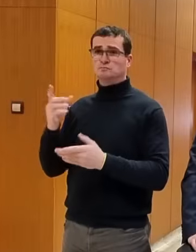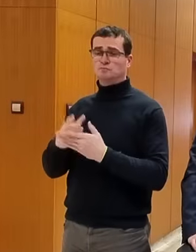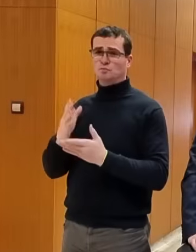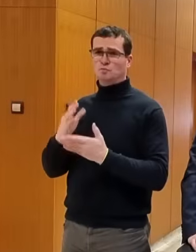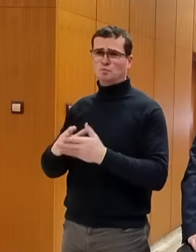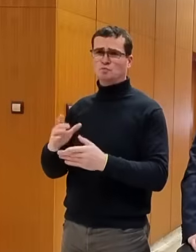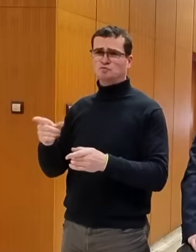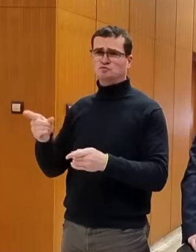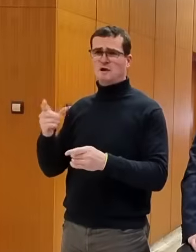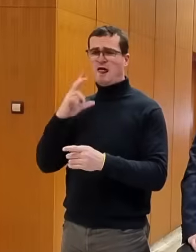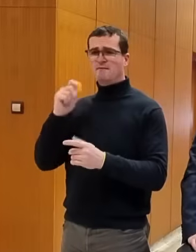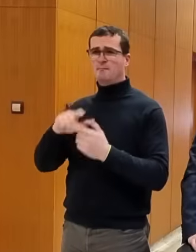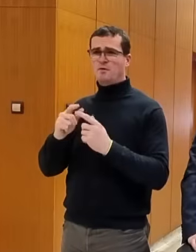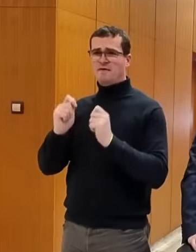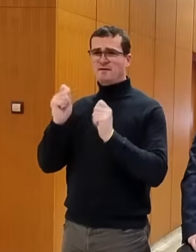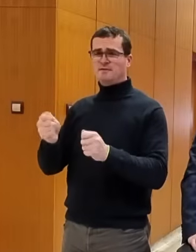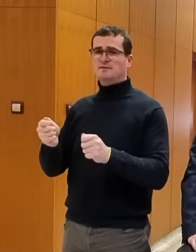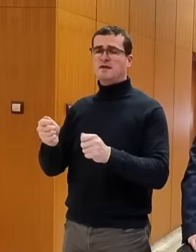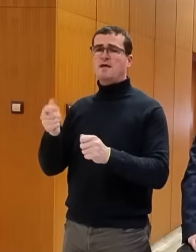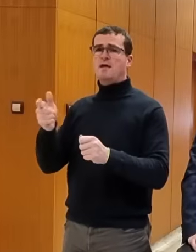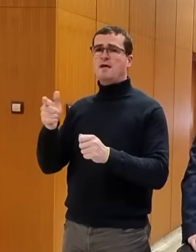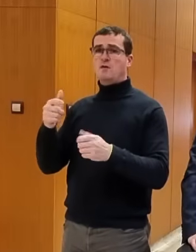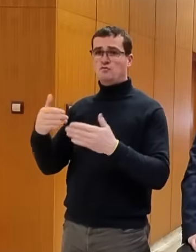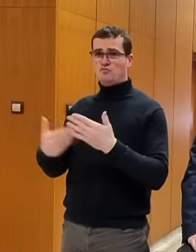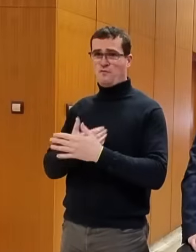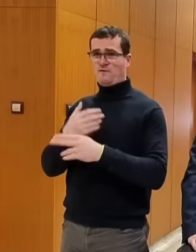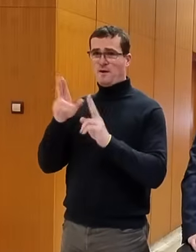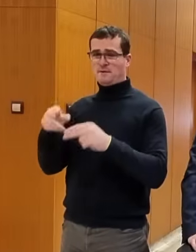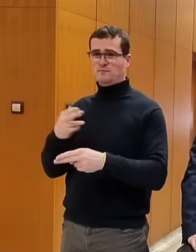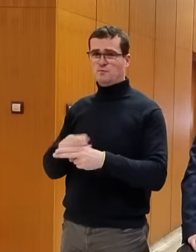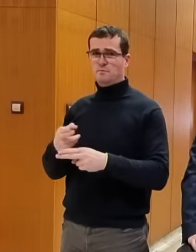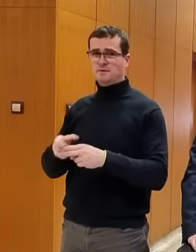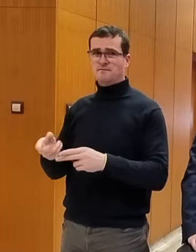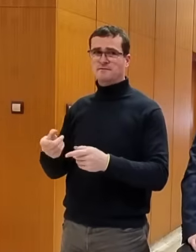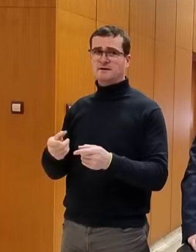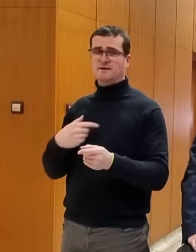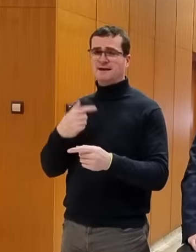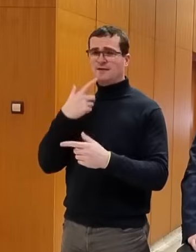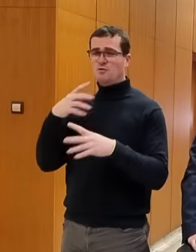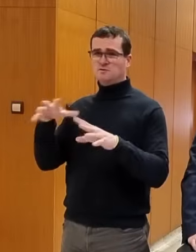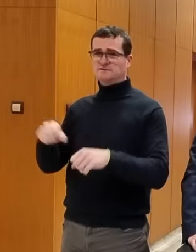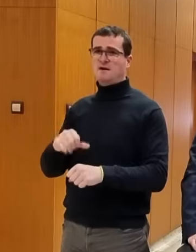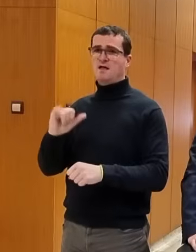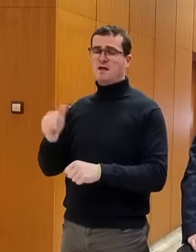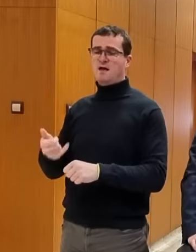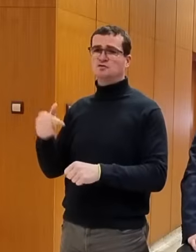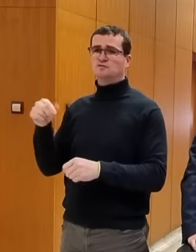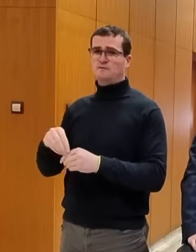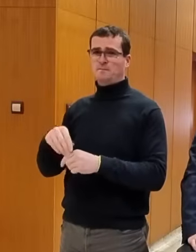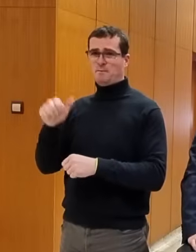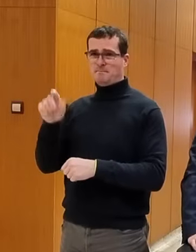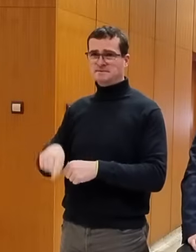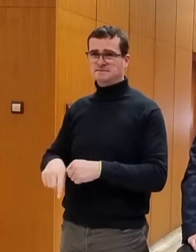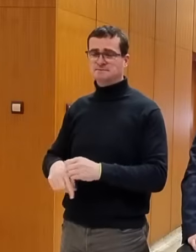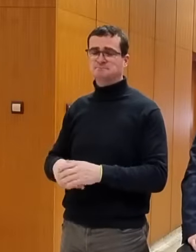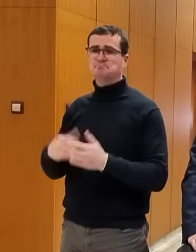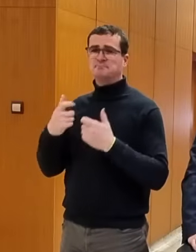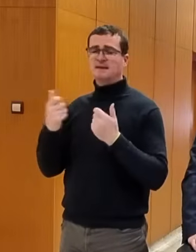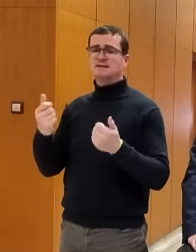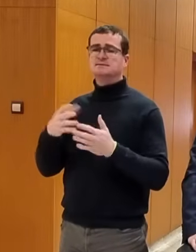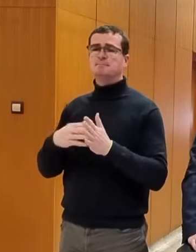je to už, dajme tomu, na hlavnom pojednávaní uprostred, pôjdu podľa tej novej právnej úpravy, ak to teda bude schválené ešte v tomto mesiaci.